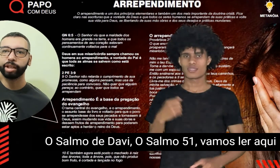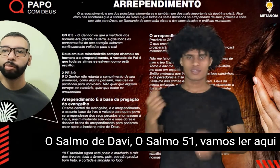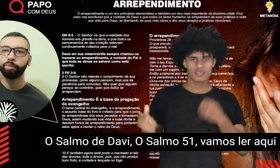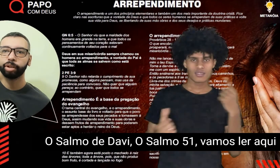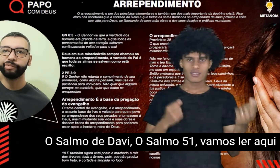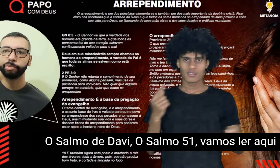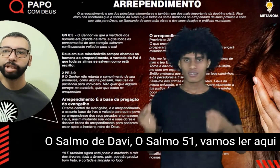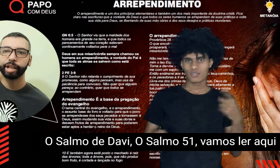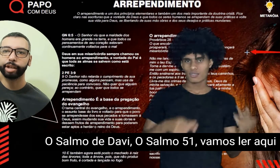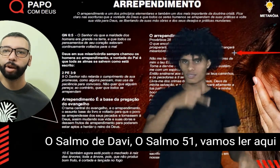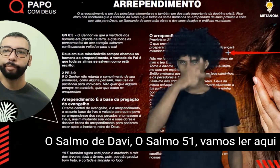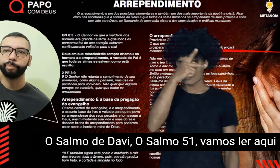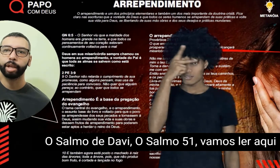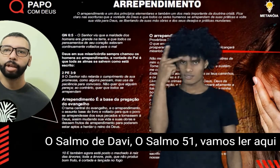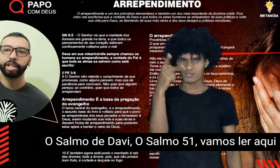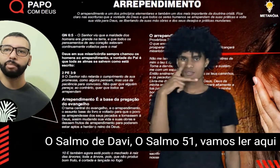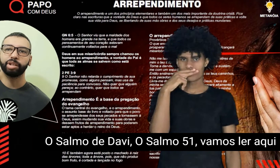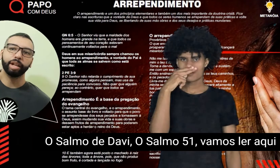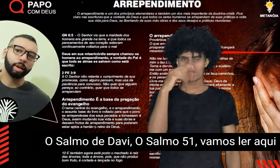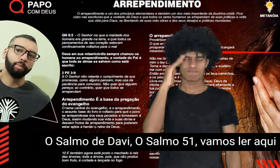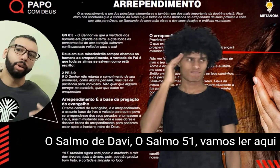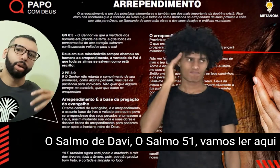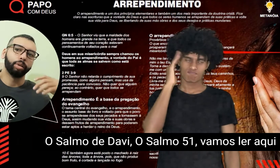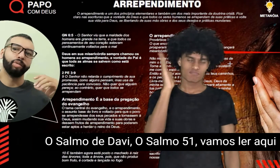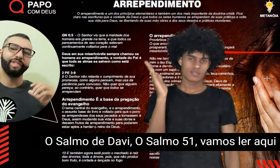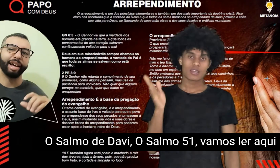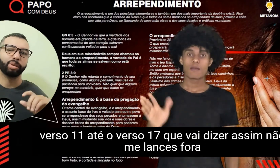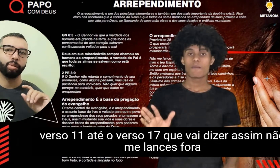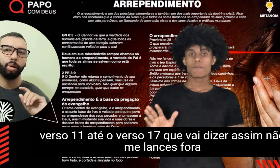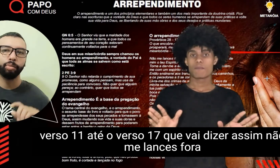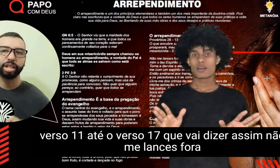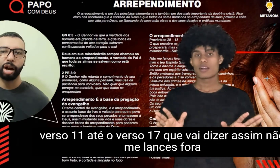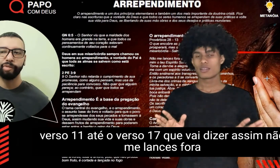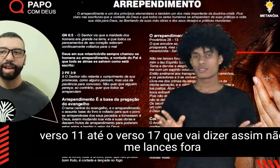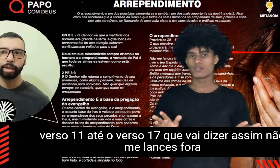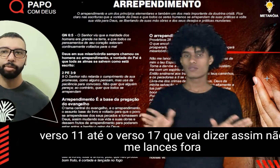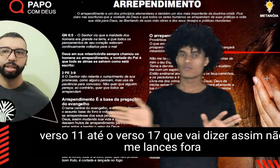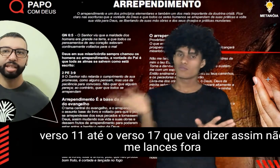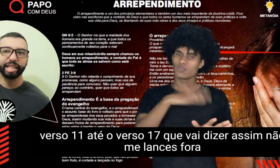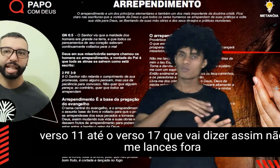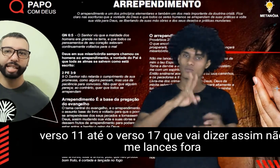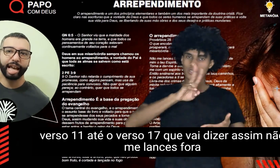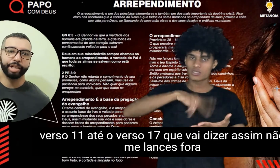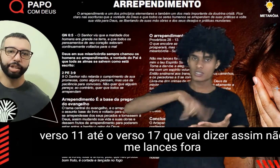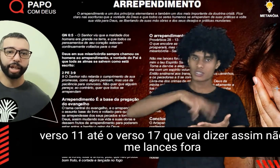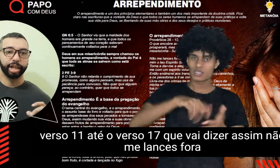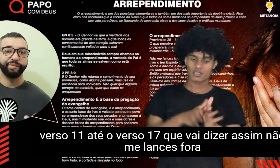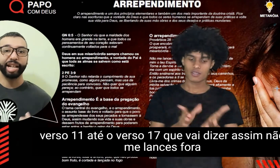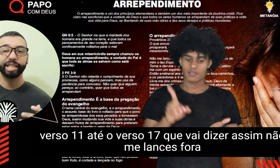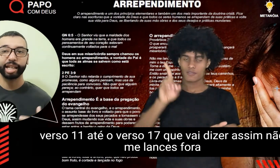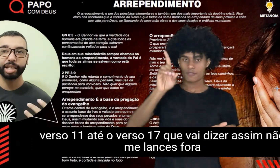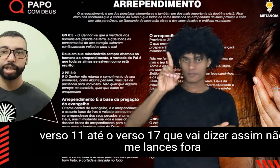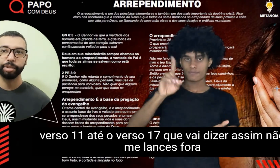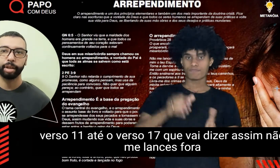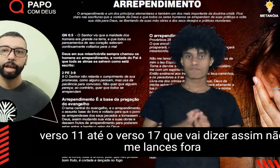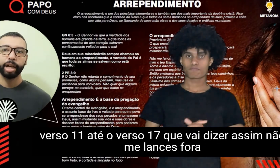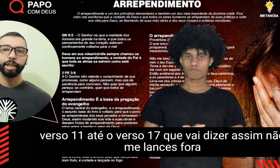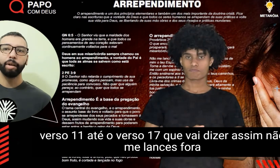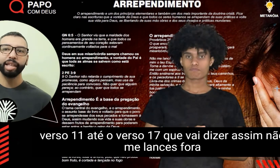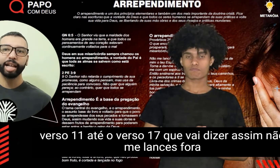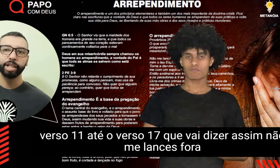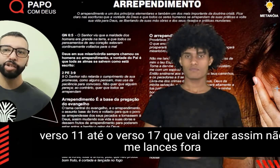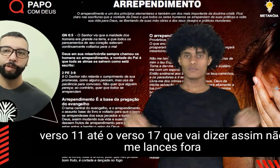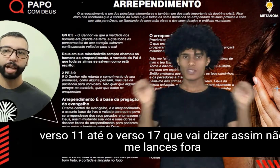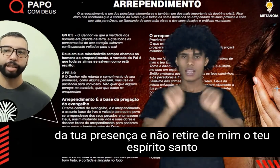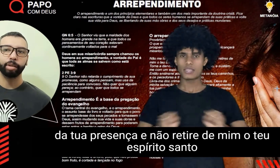Salmo 51, que vamos ler aqui, ó. Salmo 51, do verso 11 ao verso 17, que vai dizer assim: